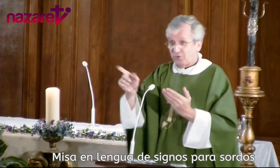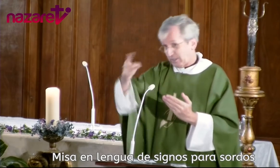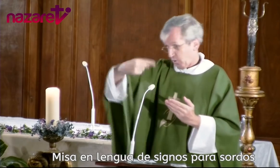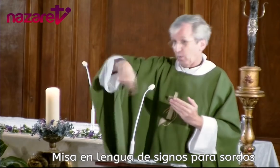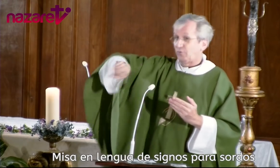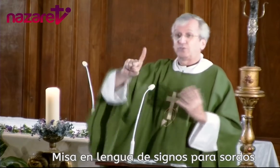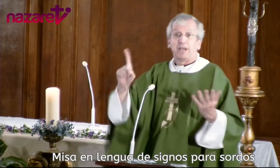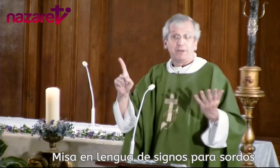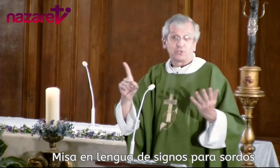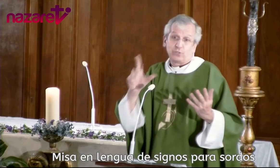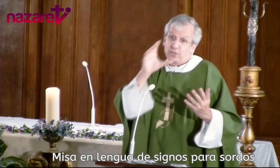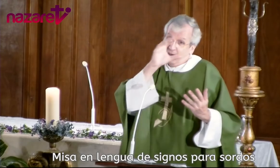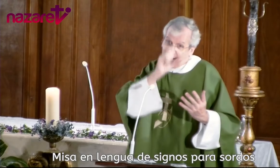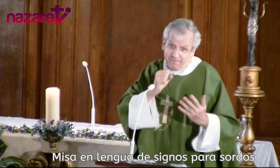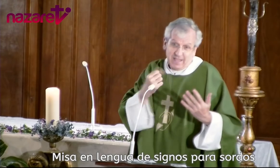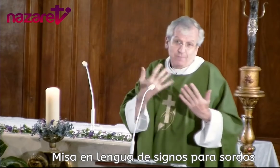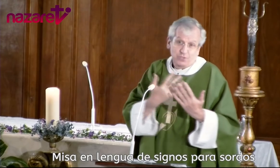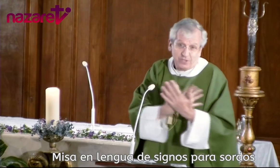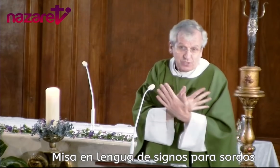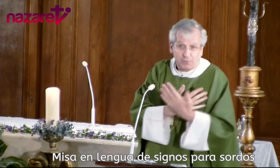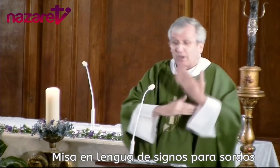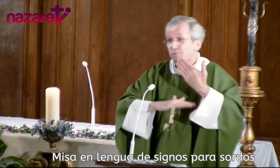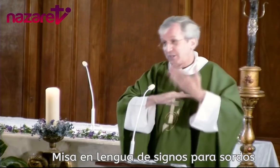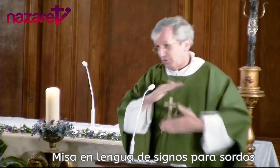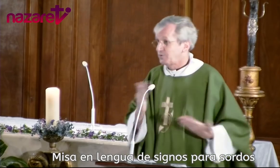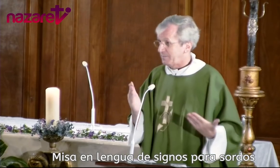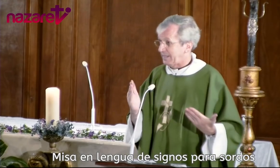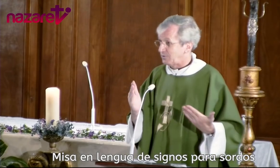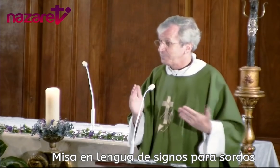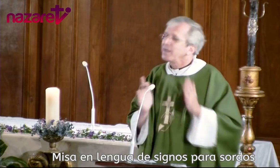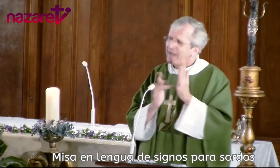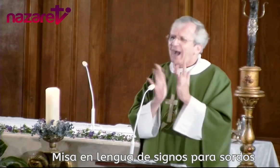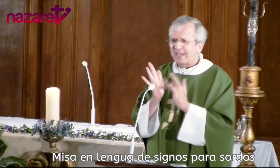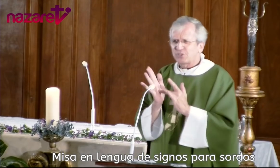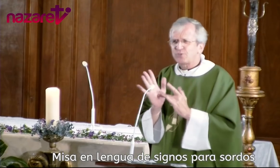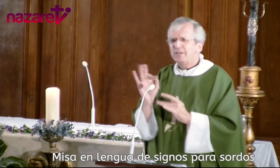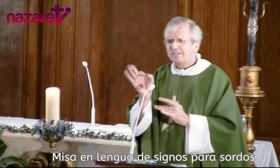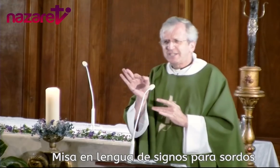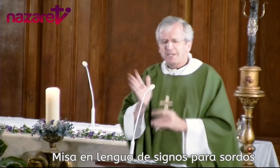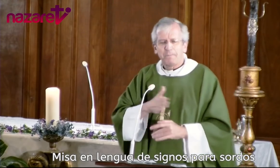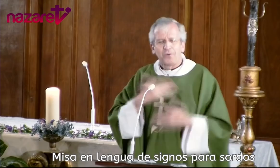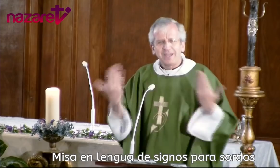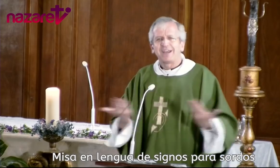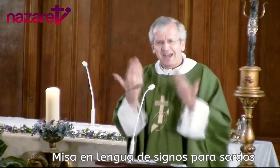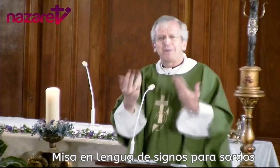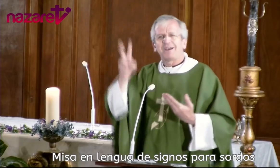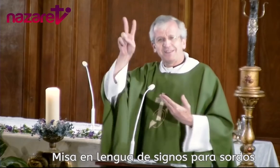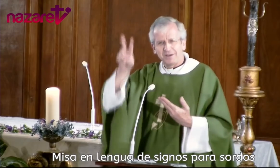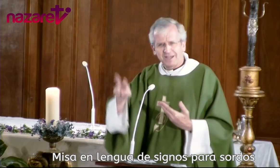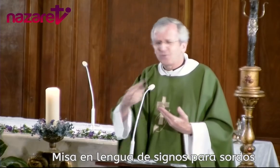o cuando nos alaban a nosotros, que fallamos, que nos equivocamos, que somos limitados. A Jesús sí podían alabarle de verdad cuando